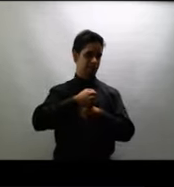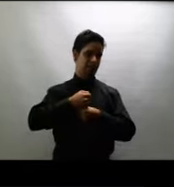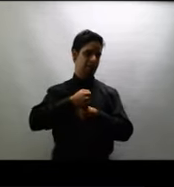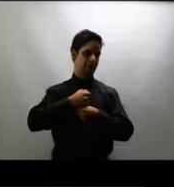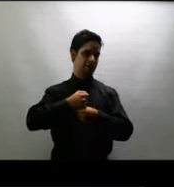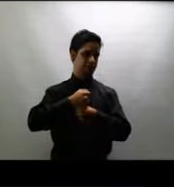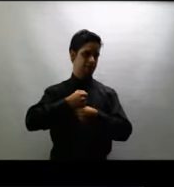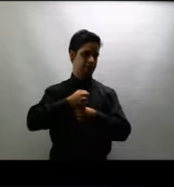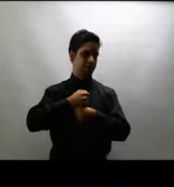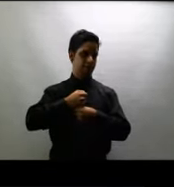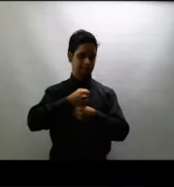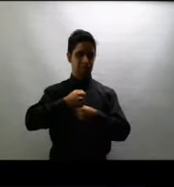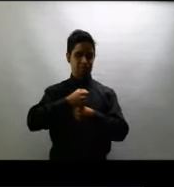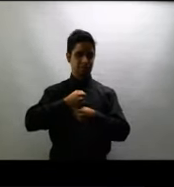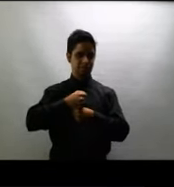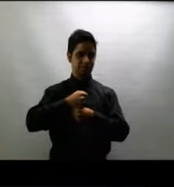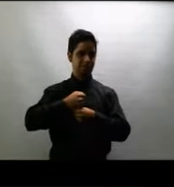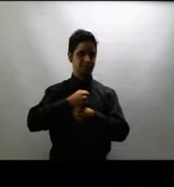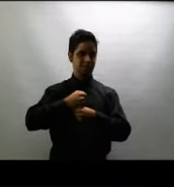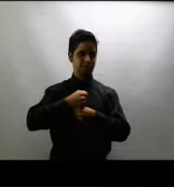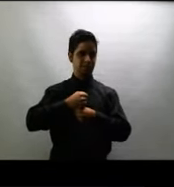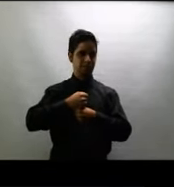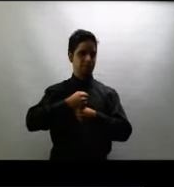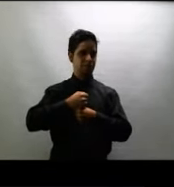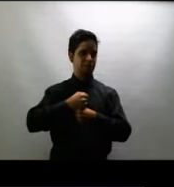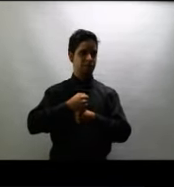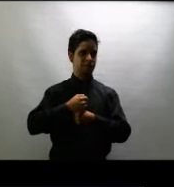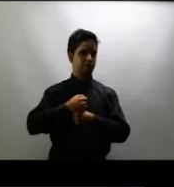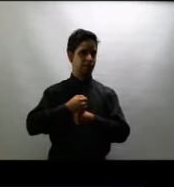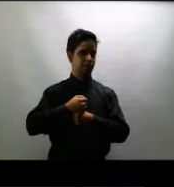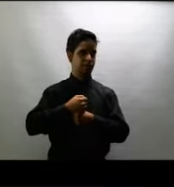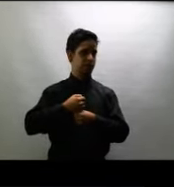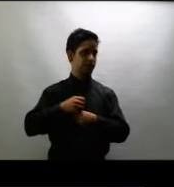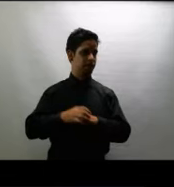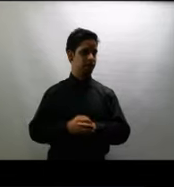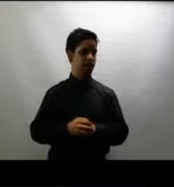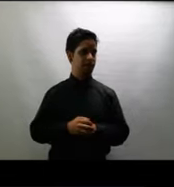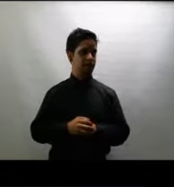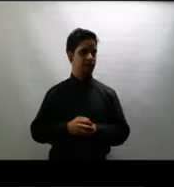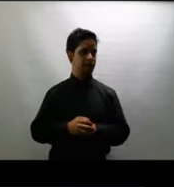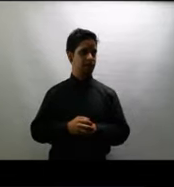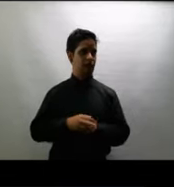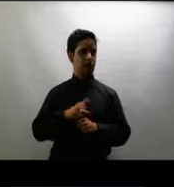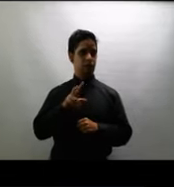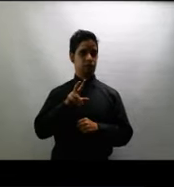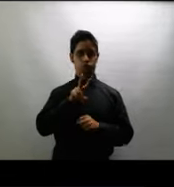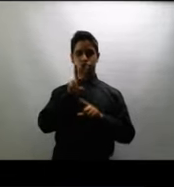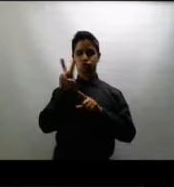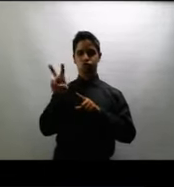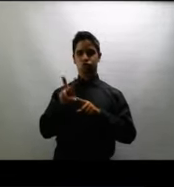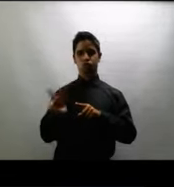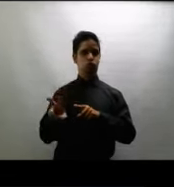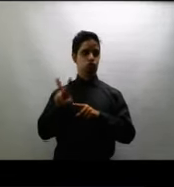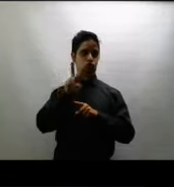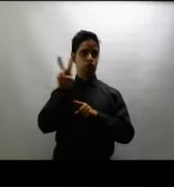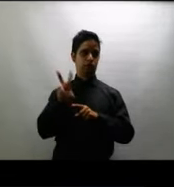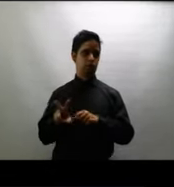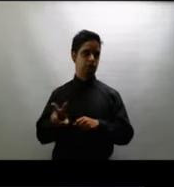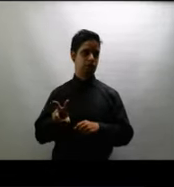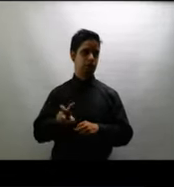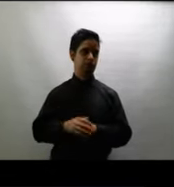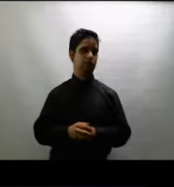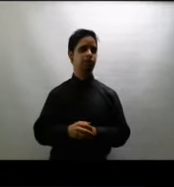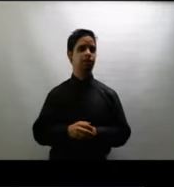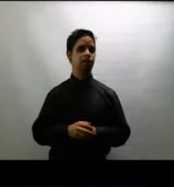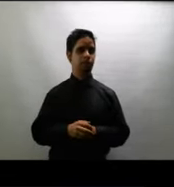cafés? Ay, el café. Pues ya lo sabes. Ay, hablando de esto, tengo que darle un saludo a una amiga que se